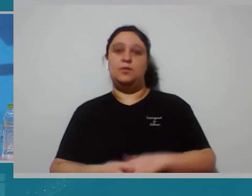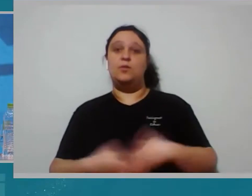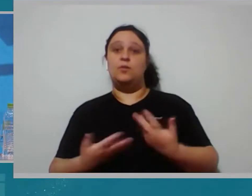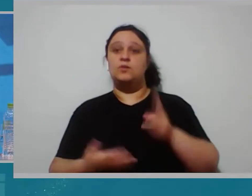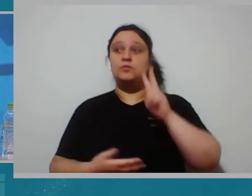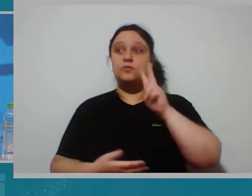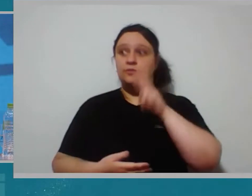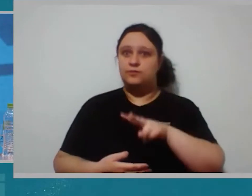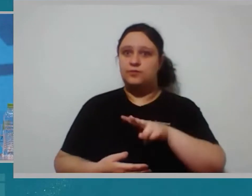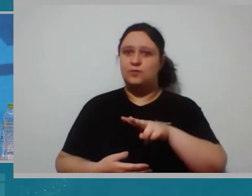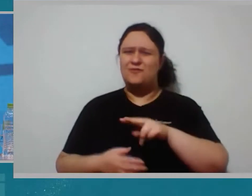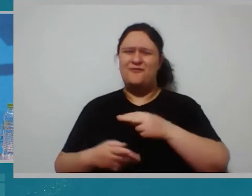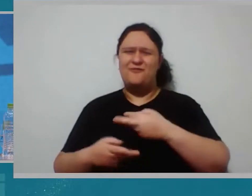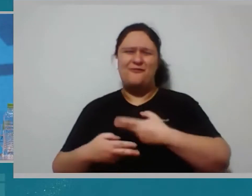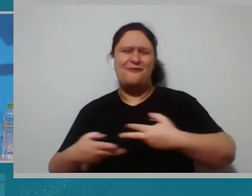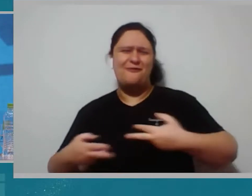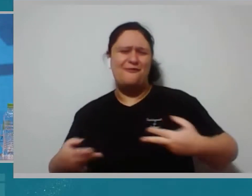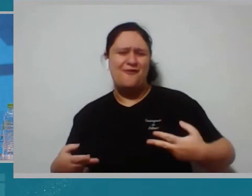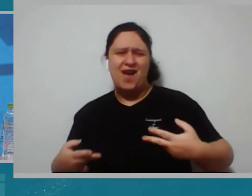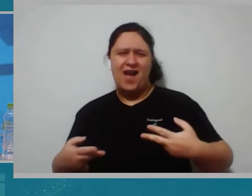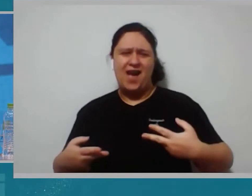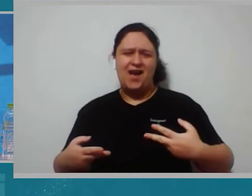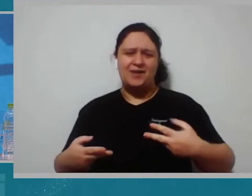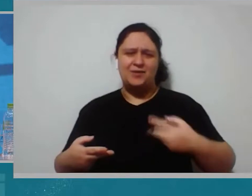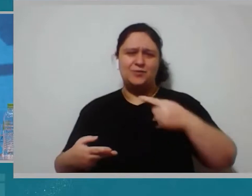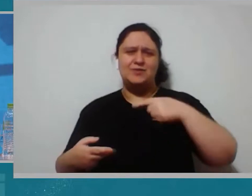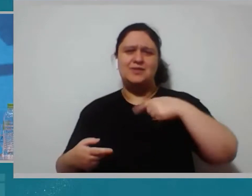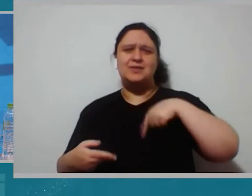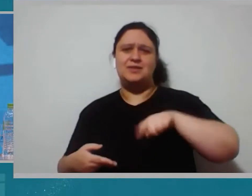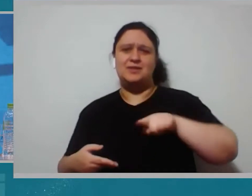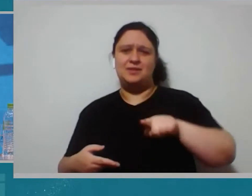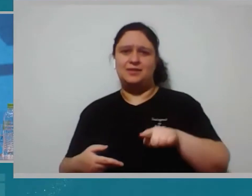vinham ao batismo de João Batista, né?